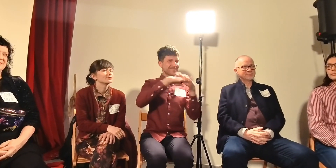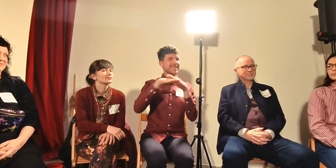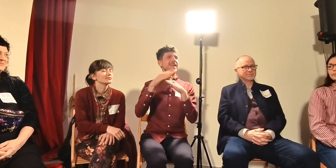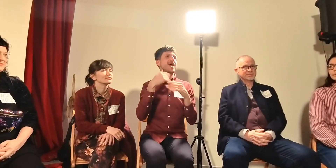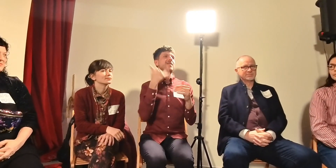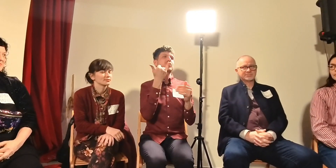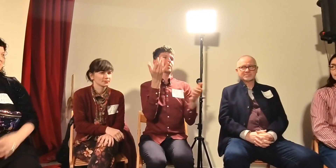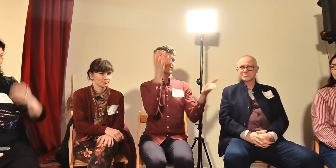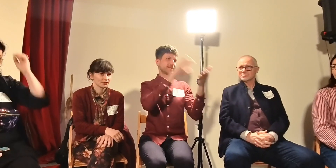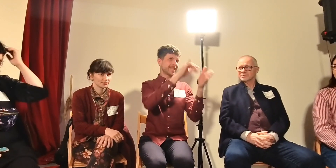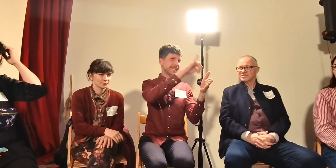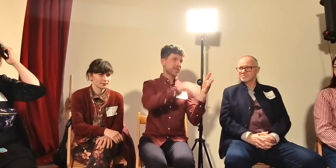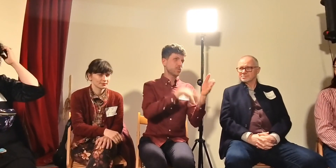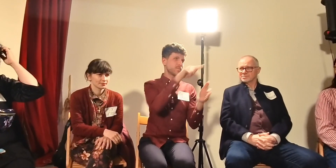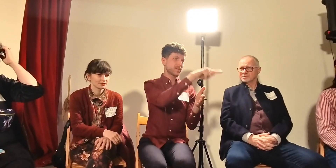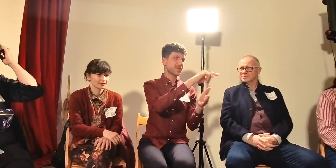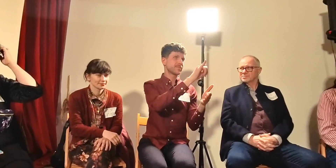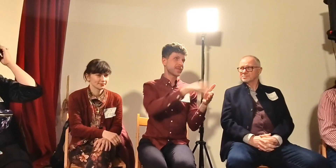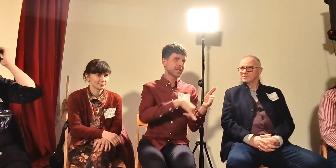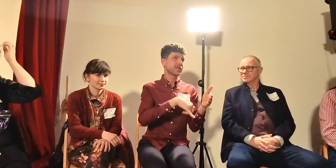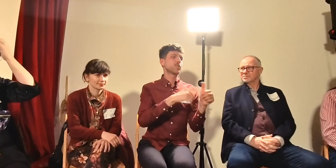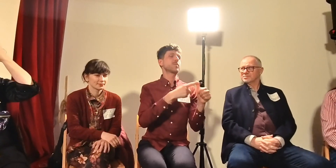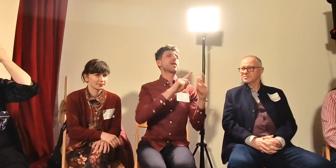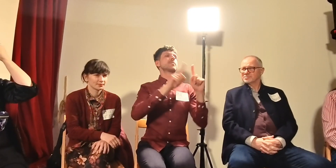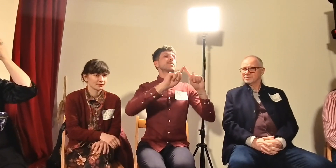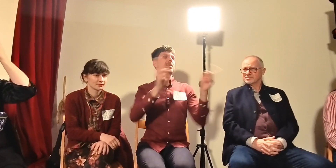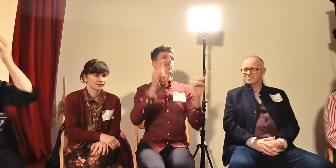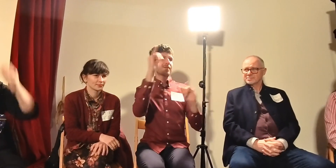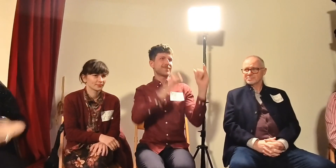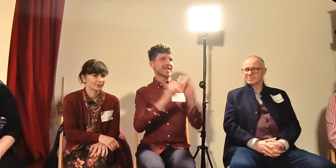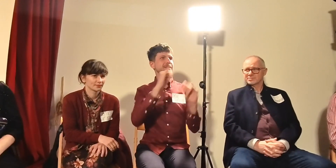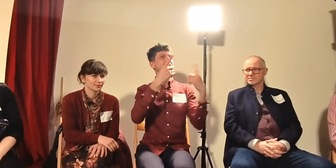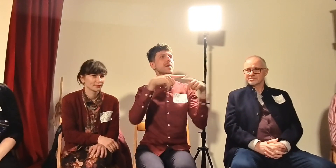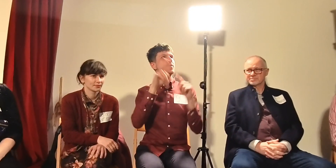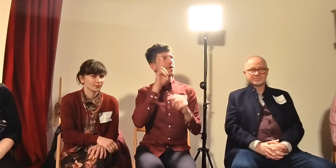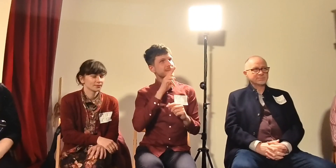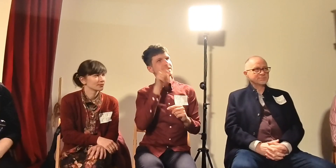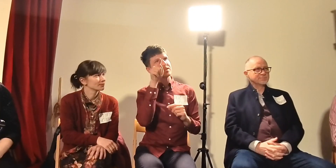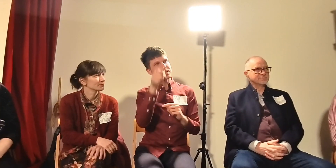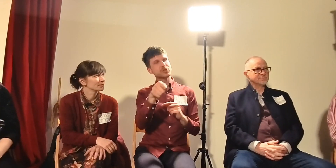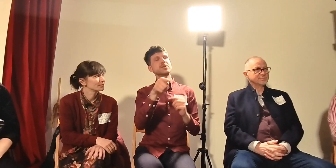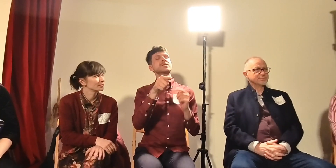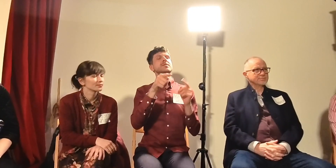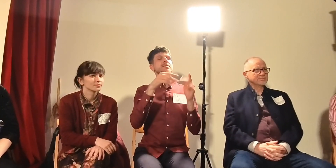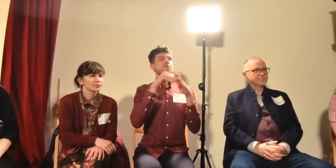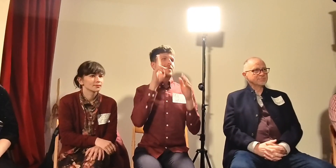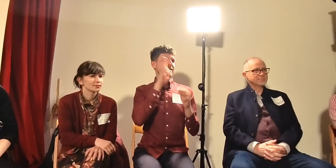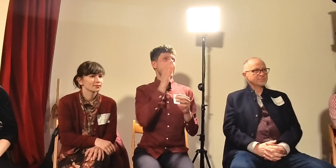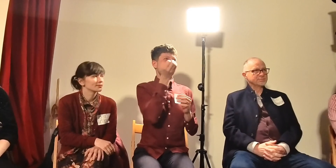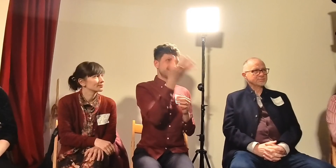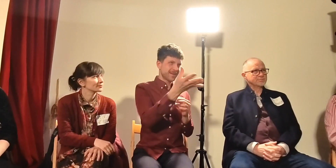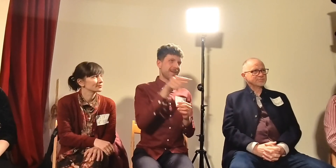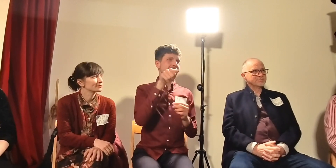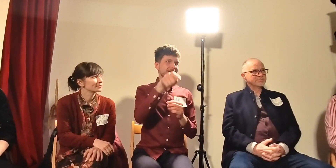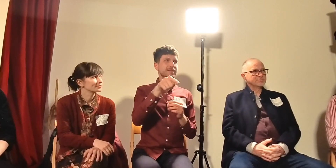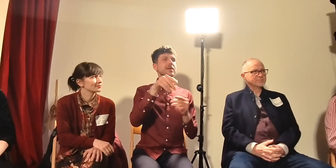něco, dělám videa, která vkládám na YouTube, nebo zároveň participuji na